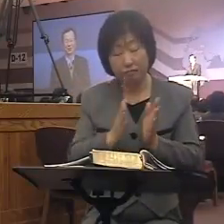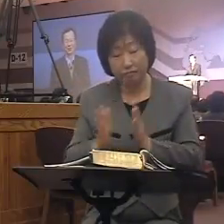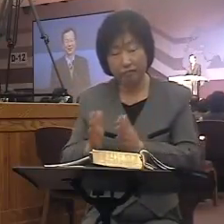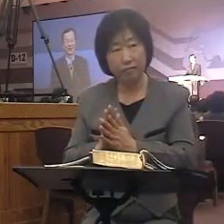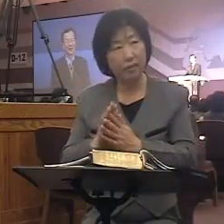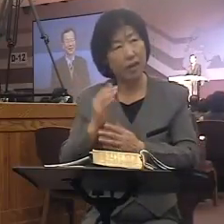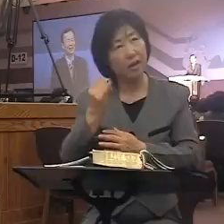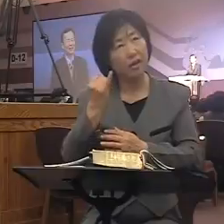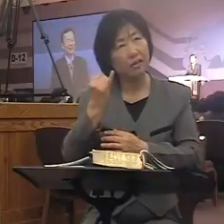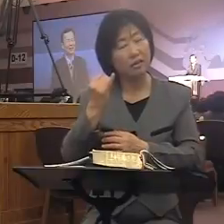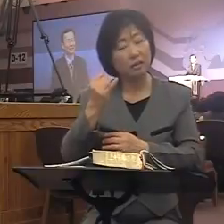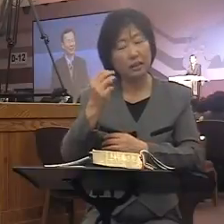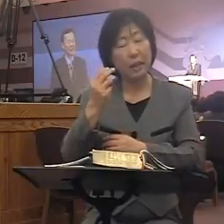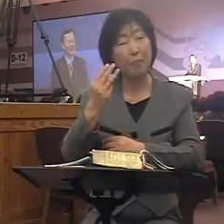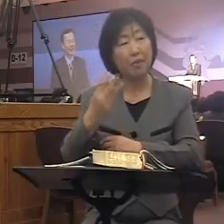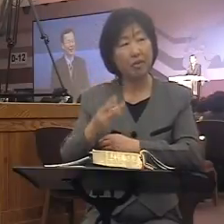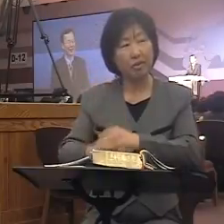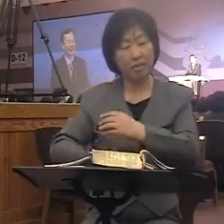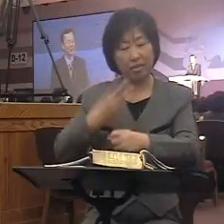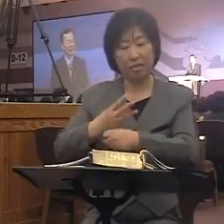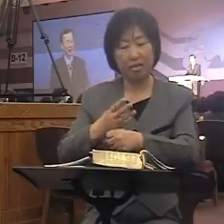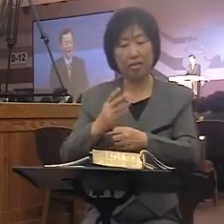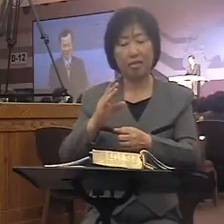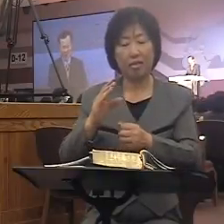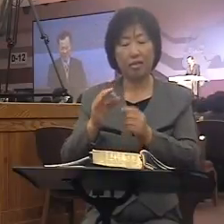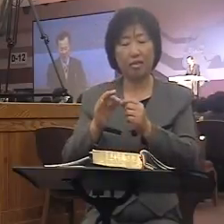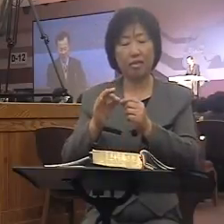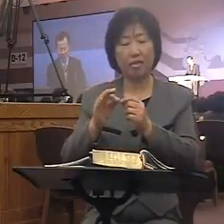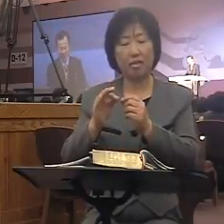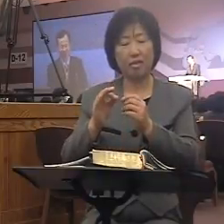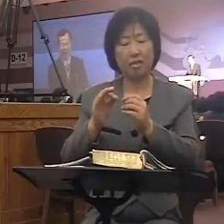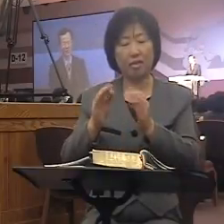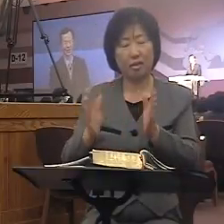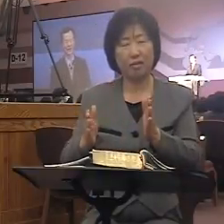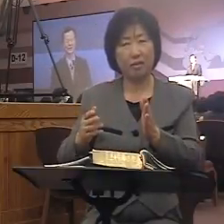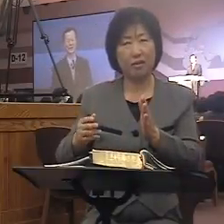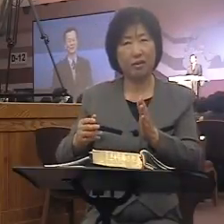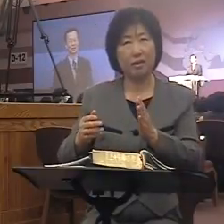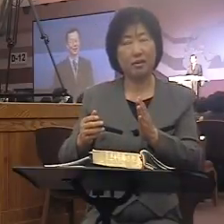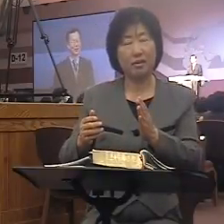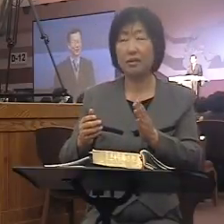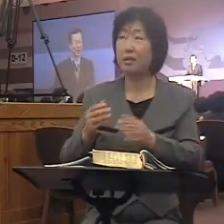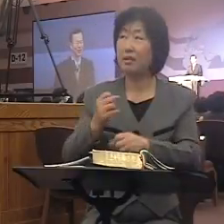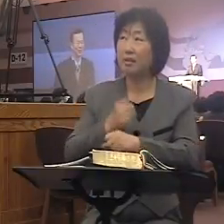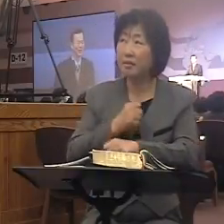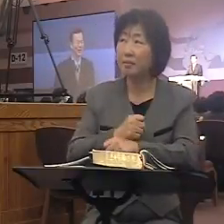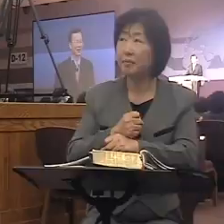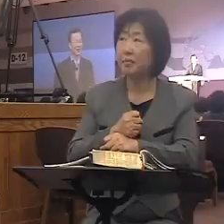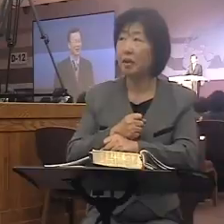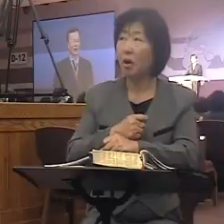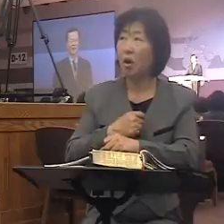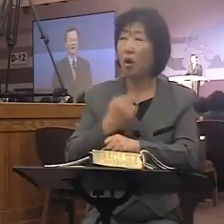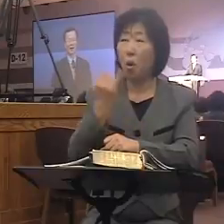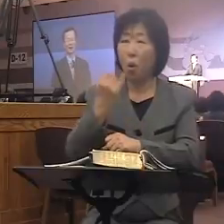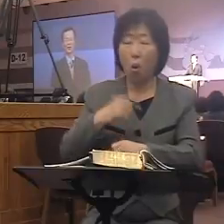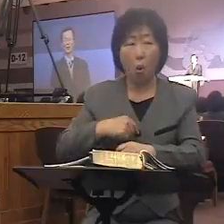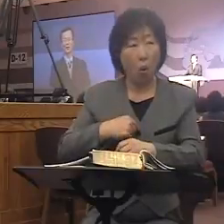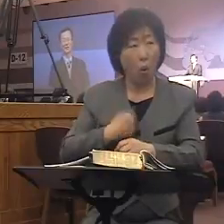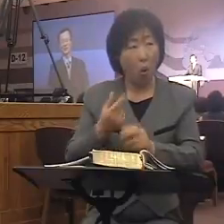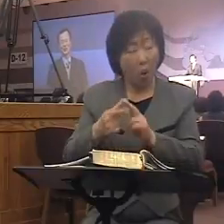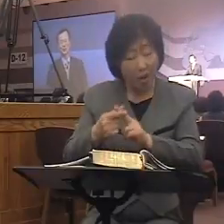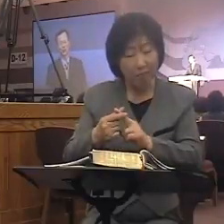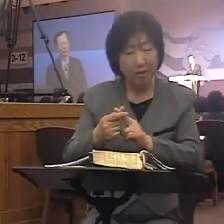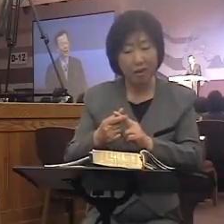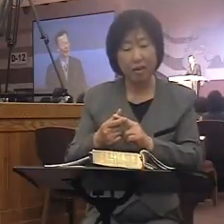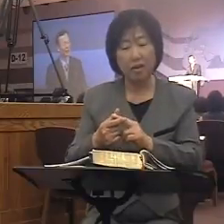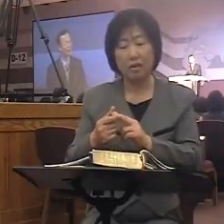하고 있었는데, 이제 제가 금식기도 하는 것을 알고 본인도 이렇게 같이 금식을 해주더라고요. 근데 얼마나